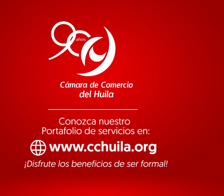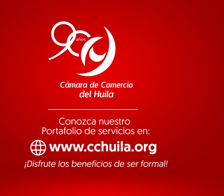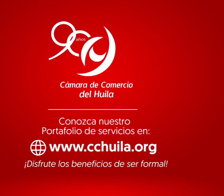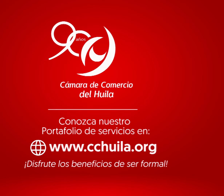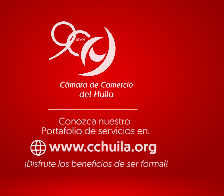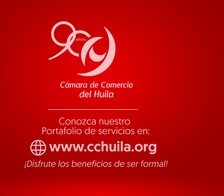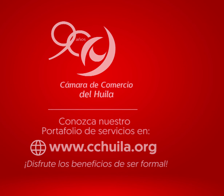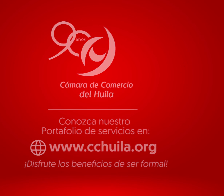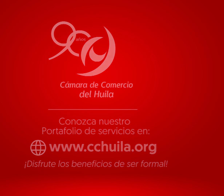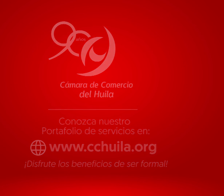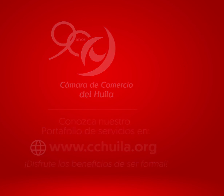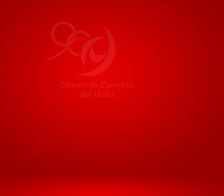¡Gracias!